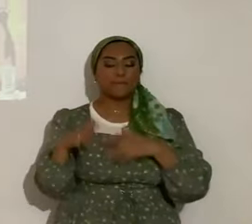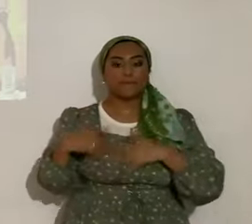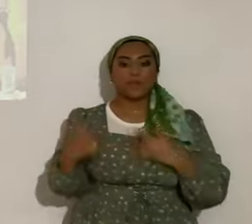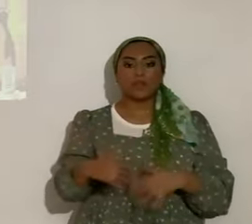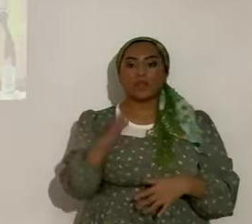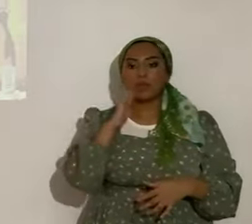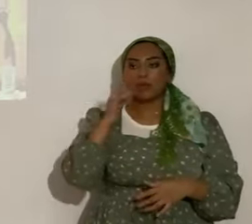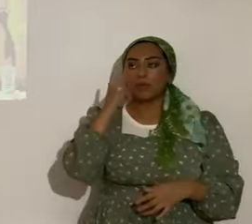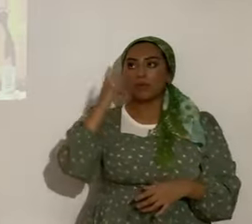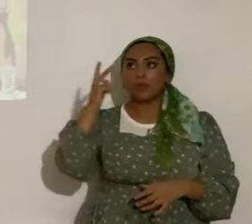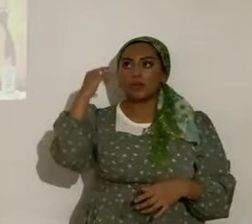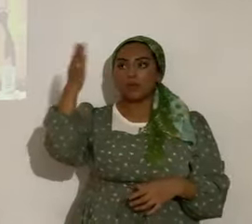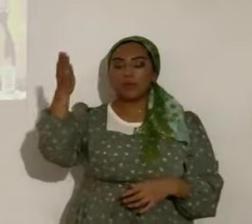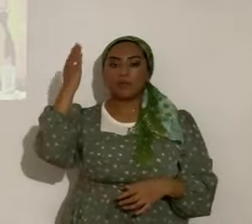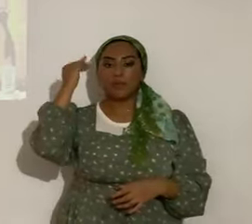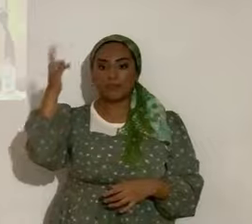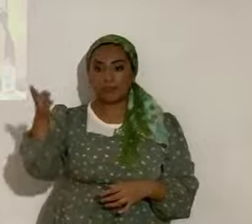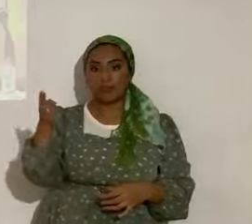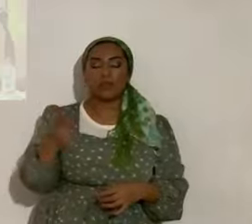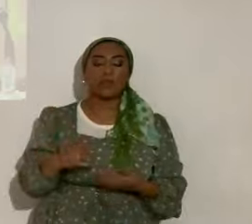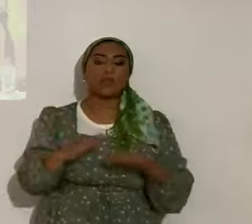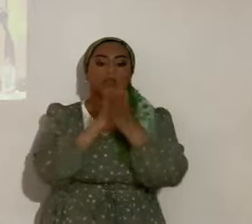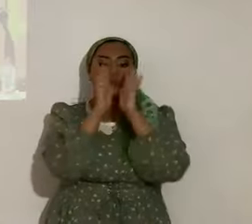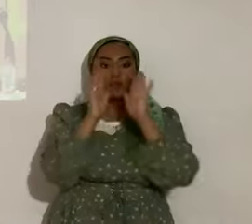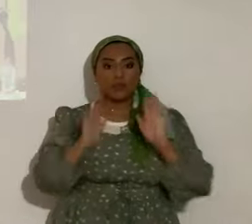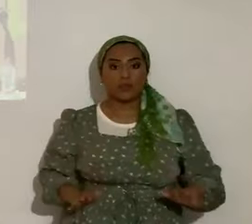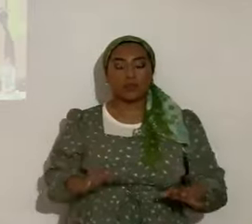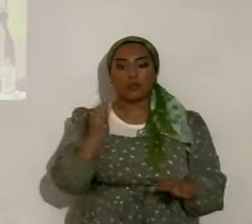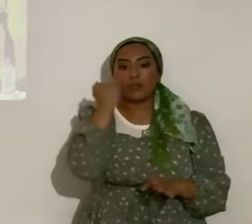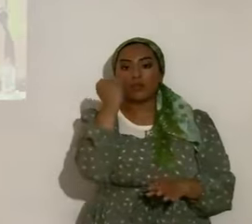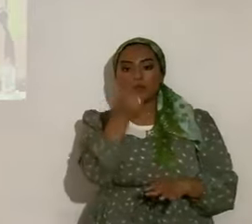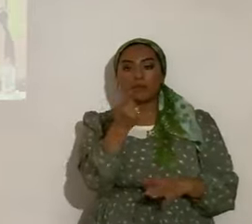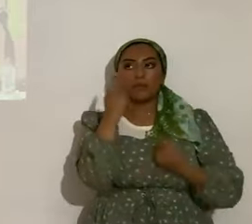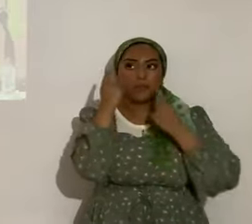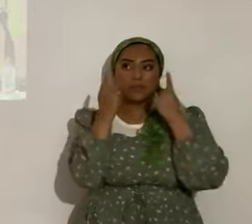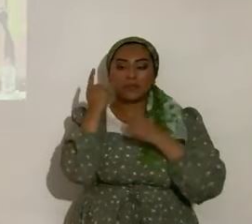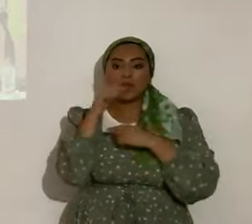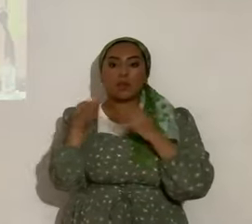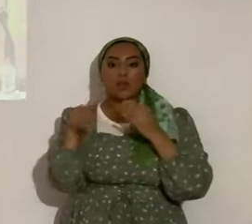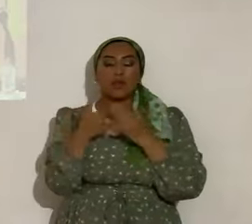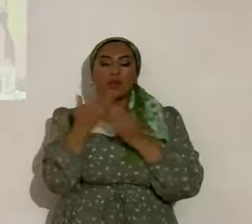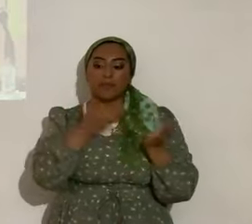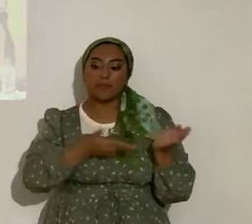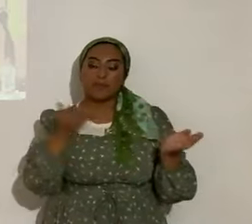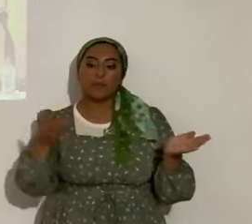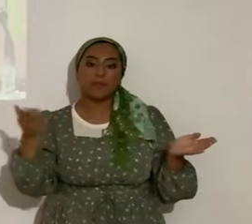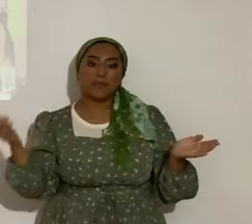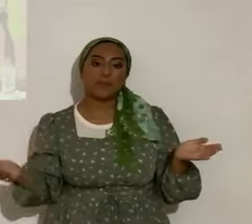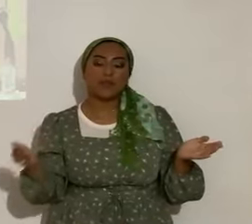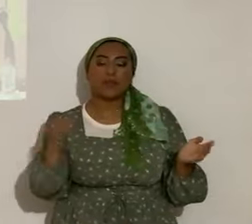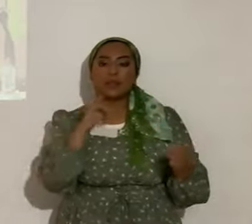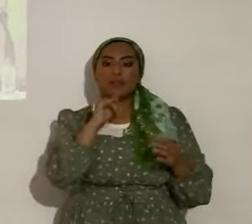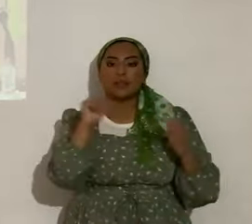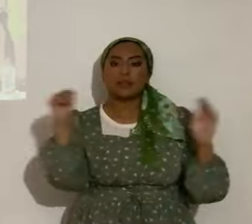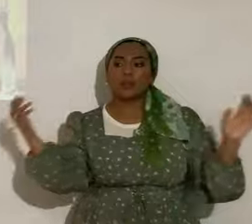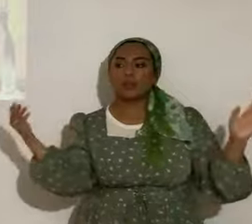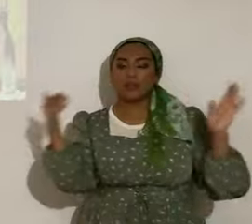a Yahweh, los pacificadores. Si tú analizas cada una de estas situaciones, es contra el